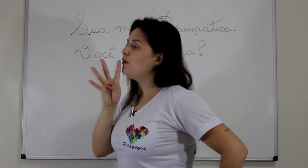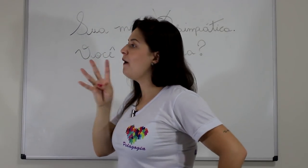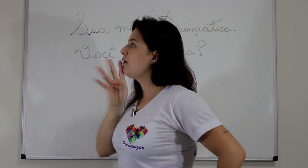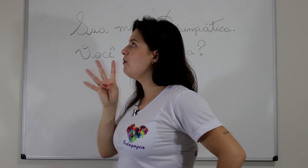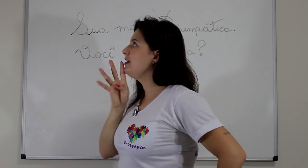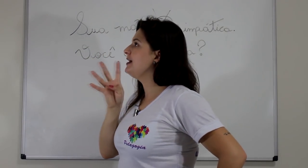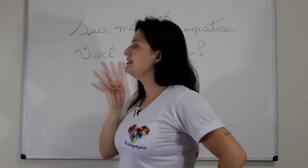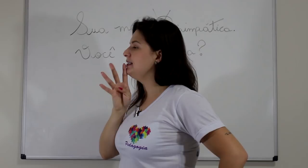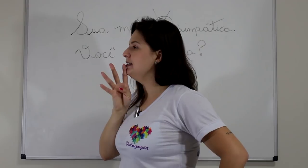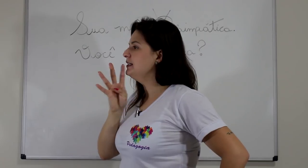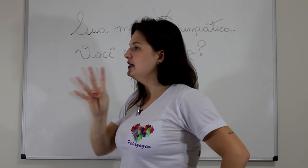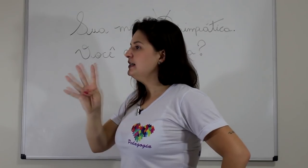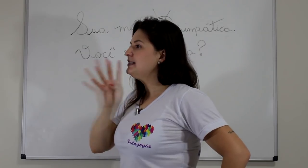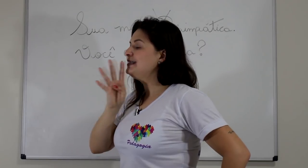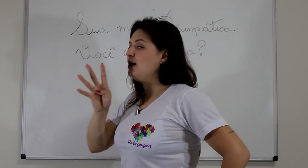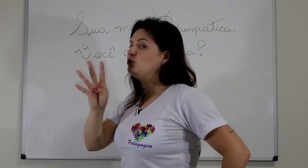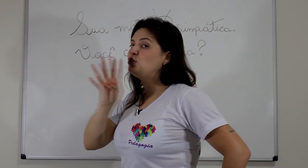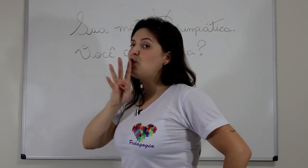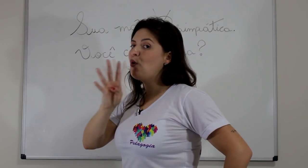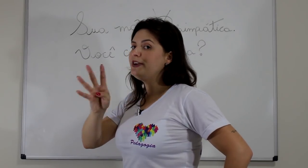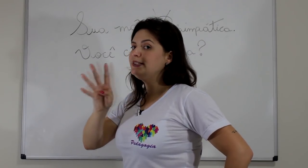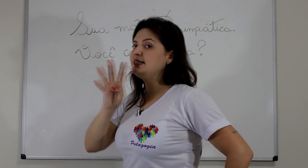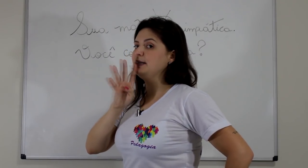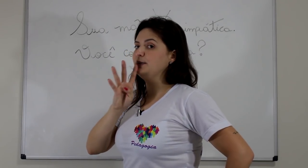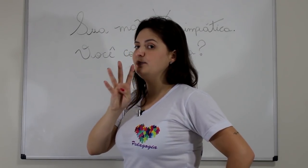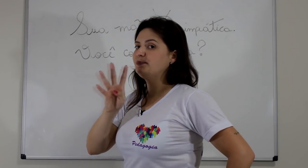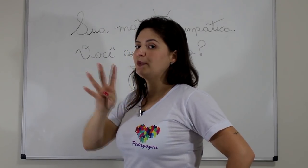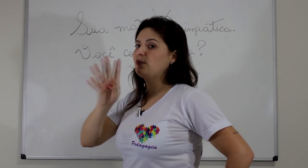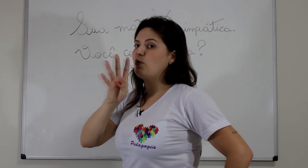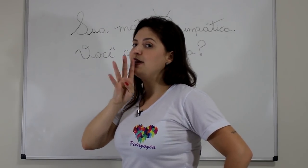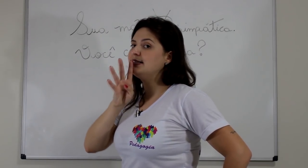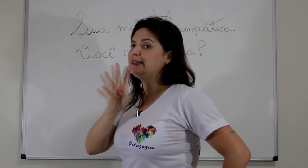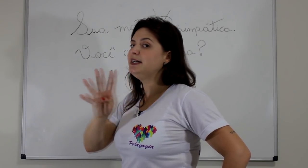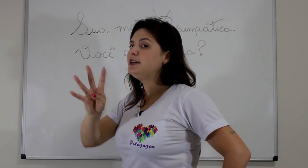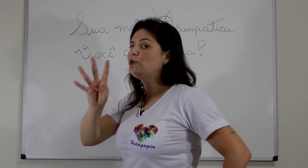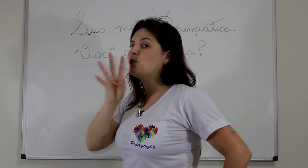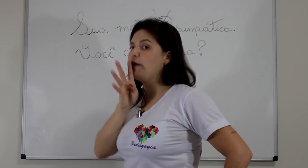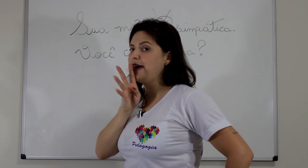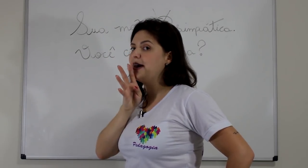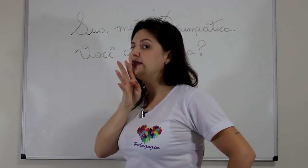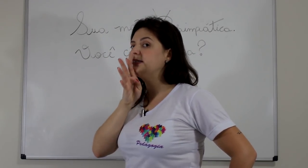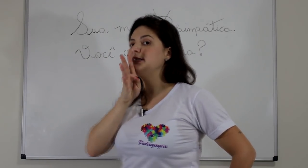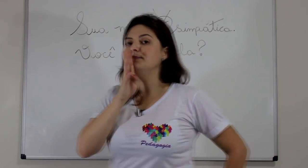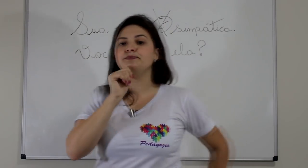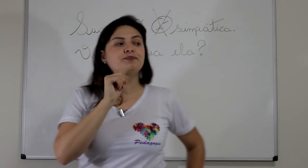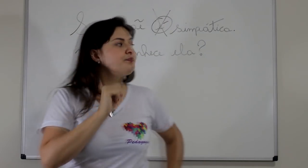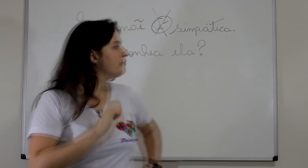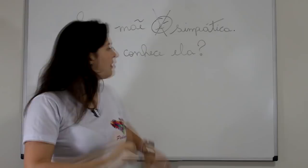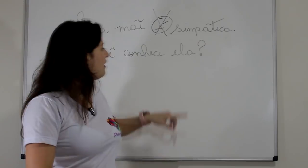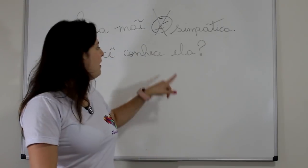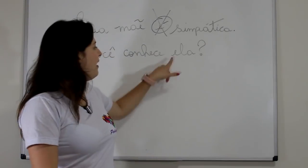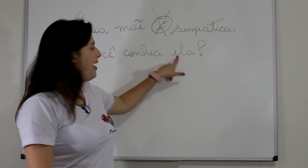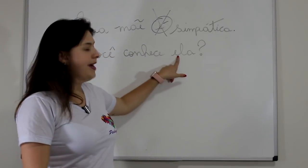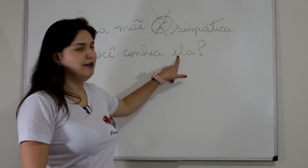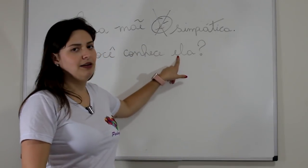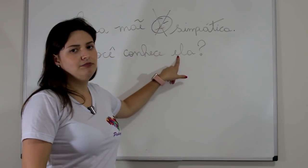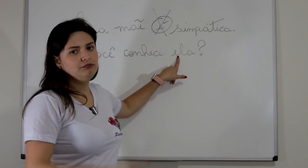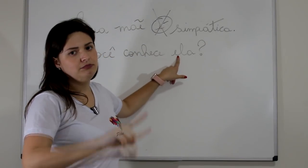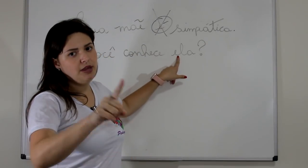ó. Conhece. Sinal de conhecer. Conhecer ou conhece. Ela.